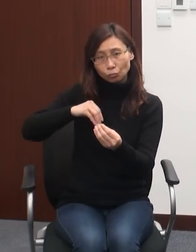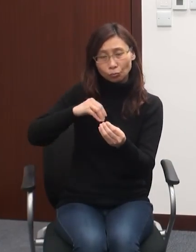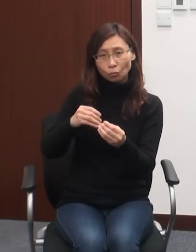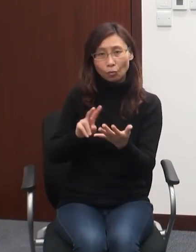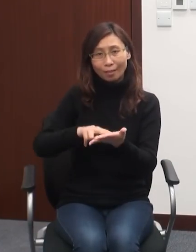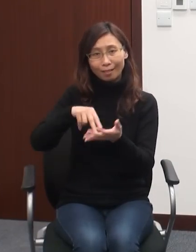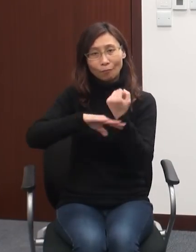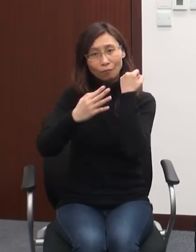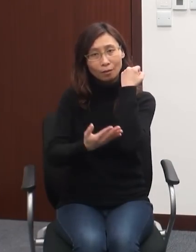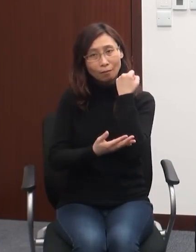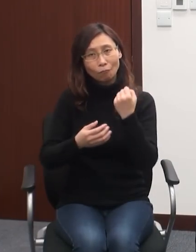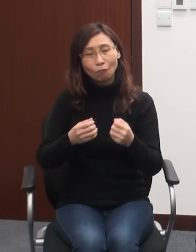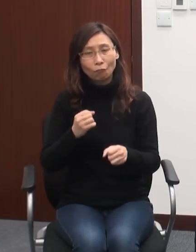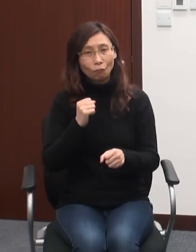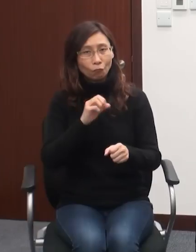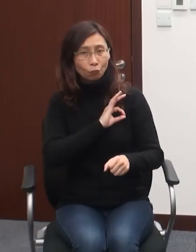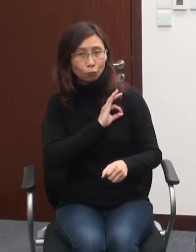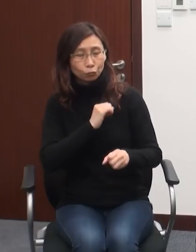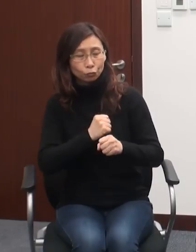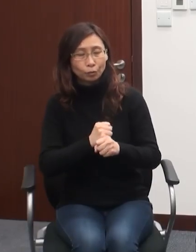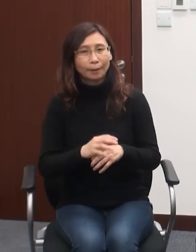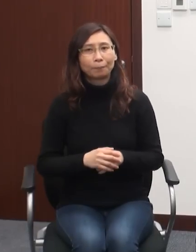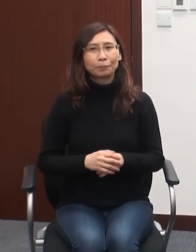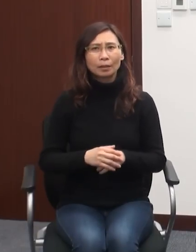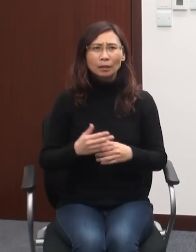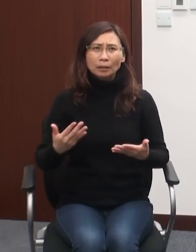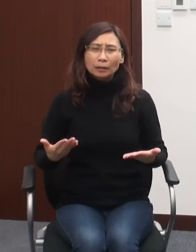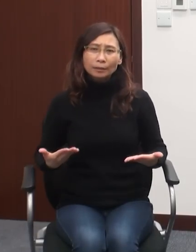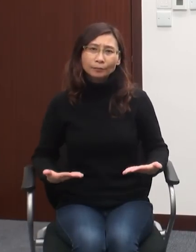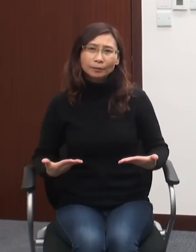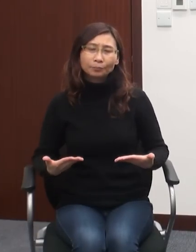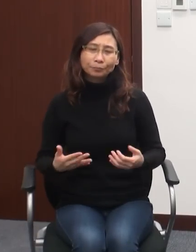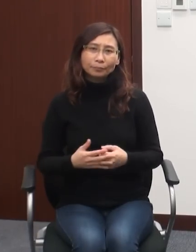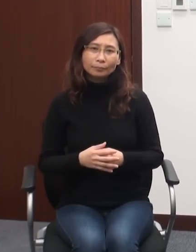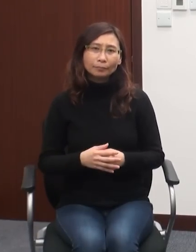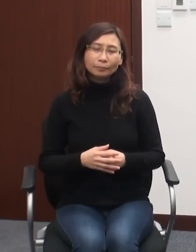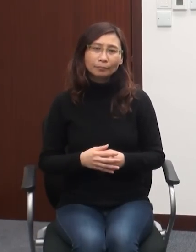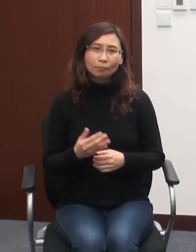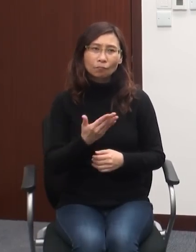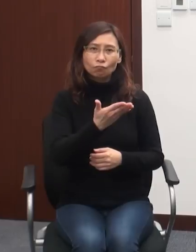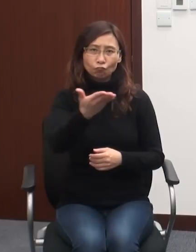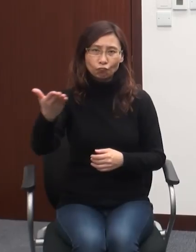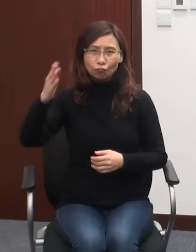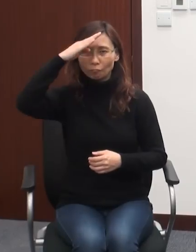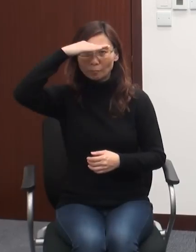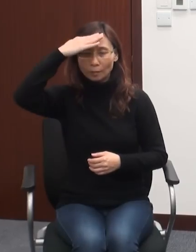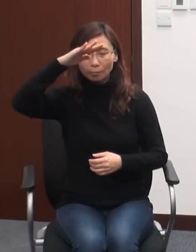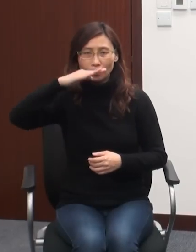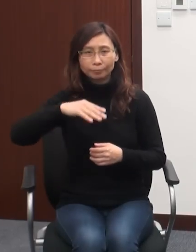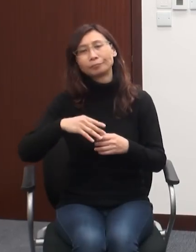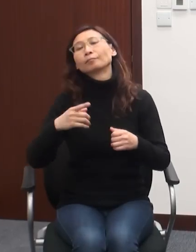嗱，好即時問一個問題，一樣嘢就係、是、嗱。當然，你話財政預算案，大家都開始明白到就係話，